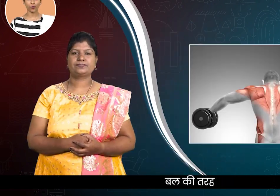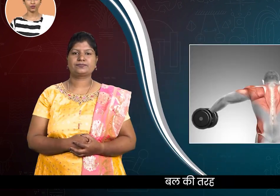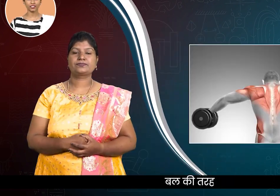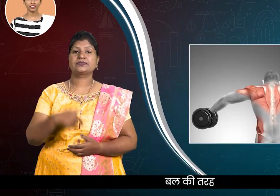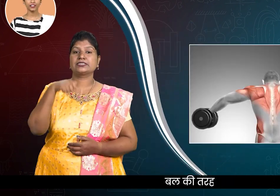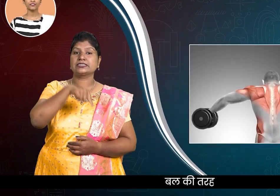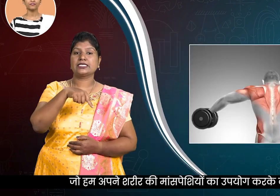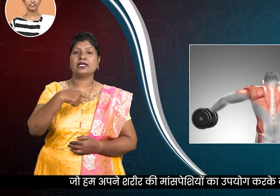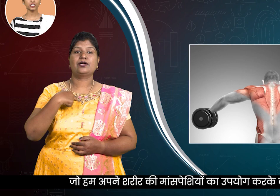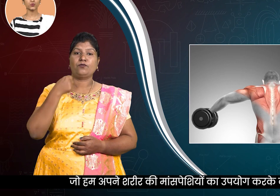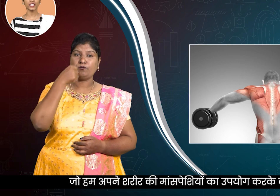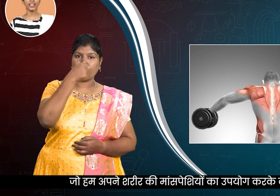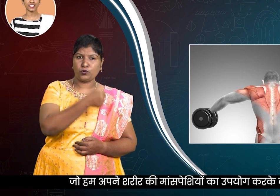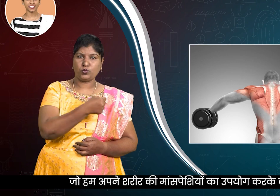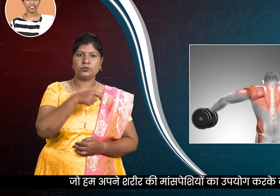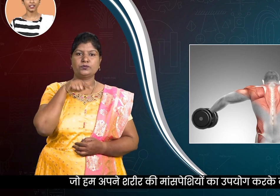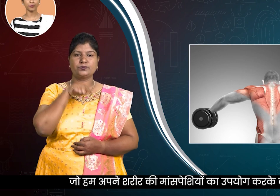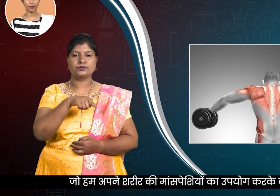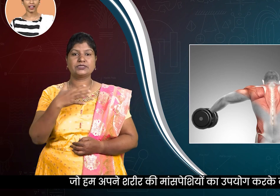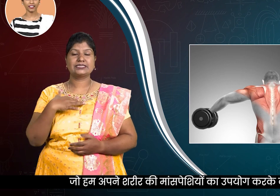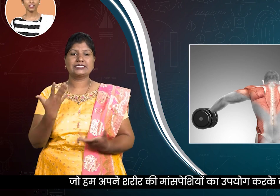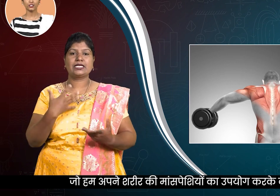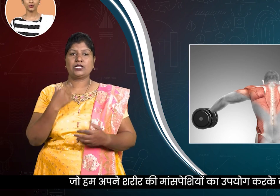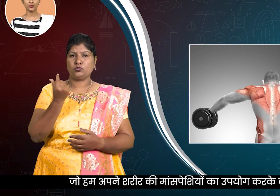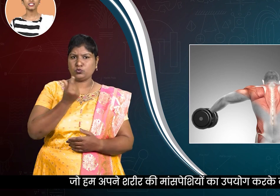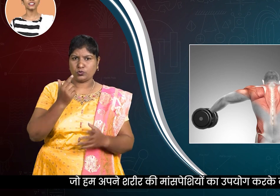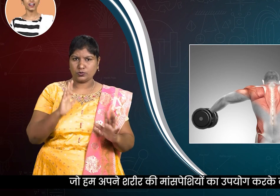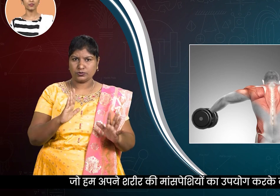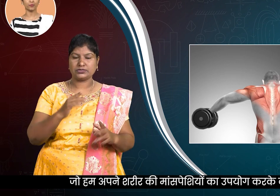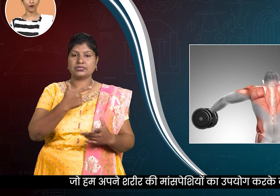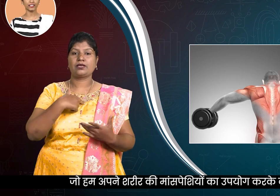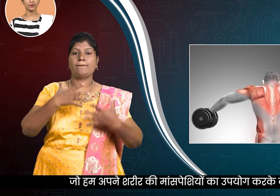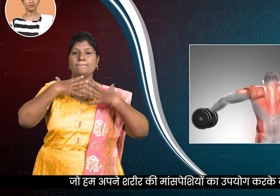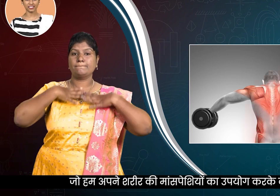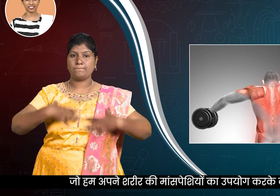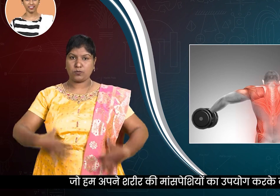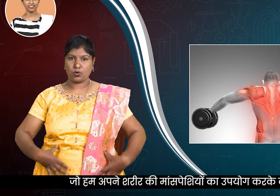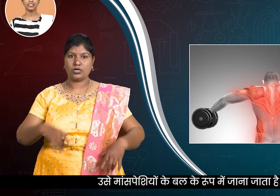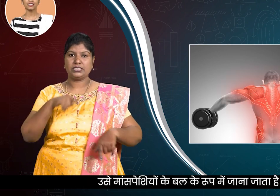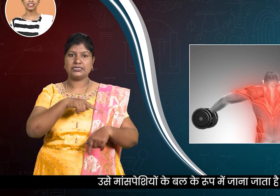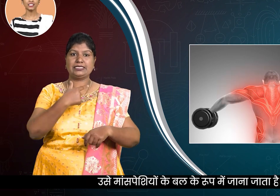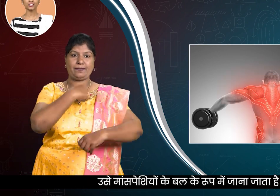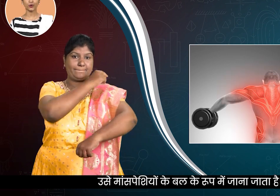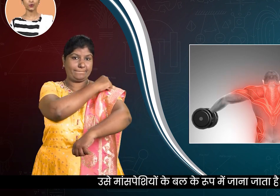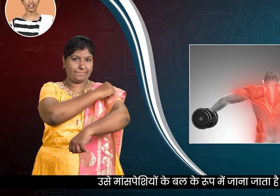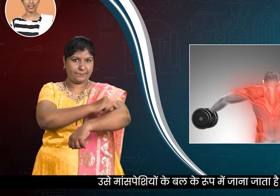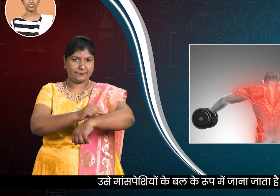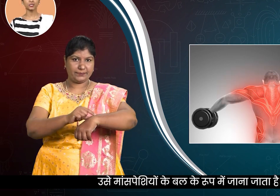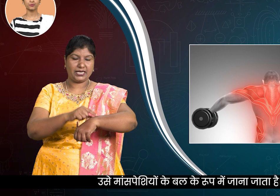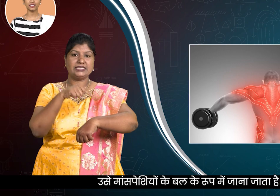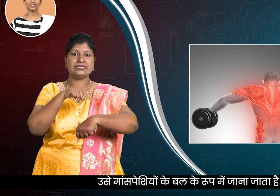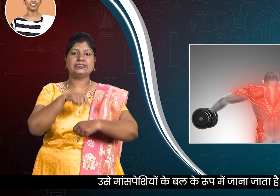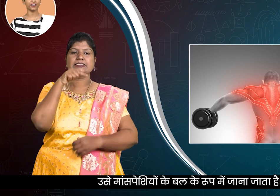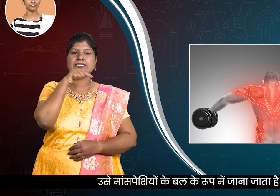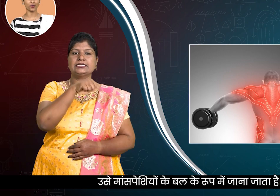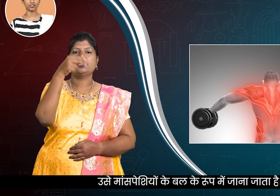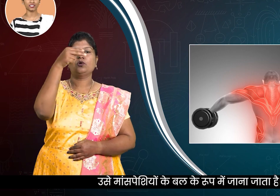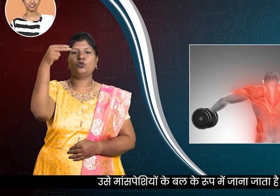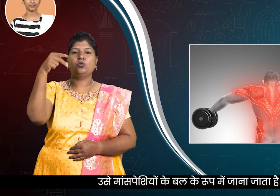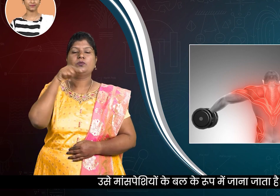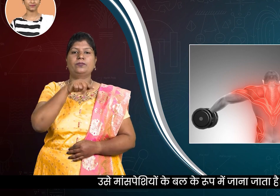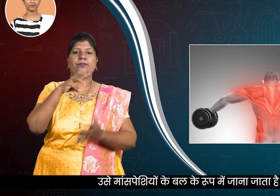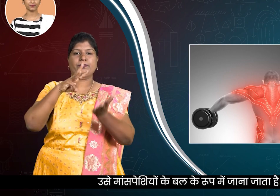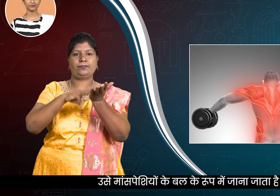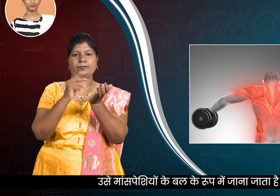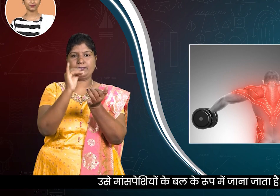बल की तरह जो हम अपने शरीर की मांसपेशियों का उपयोग करके करते हैं, उसे मांसपेशियों के बल के रूप